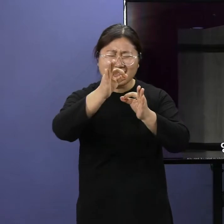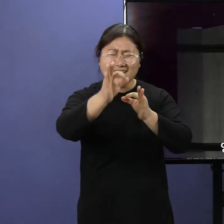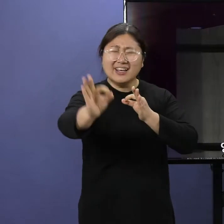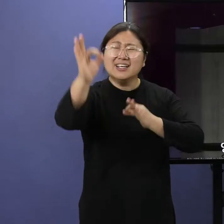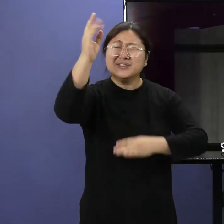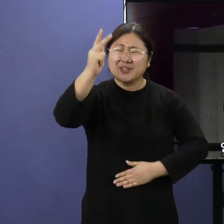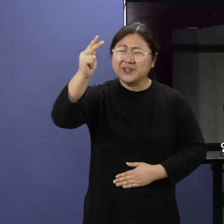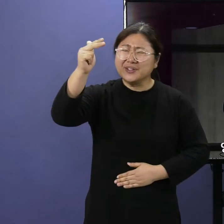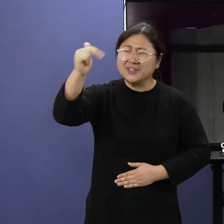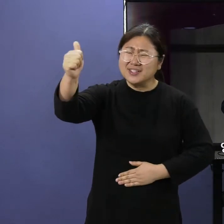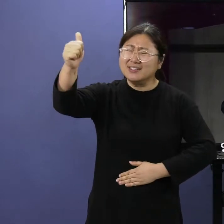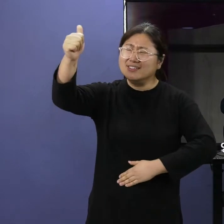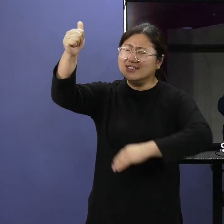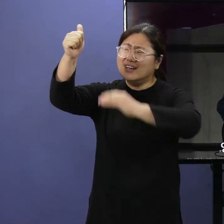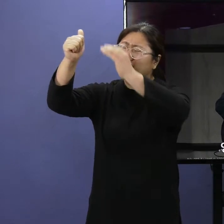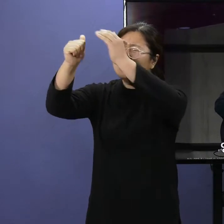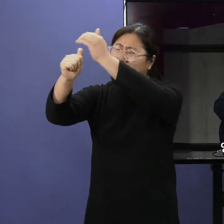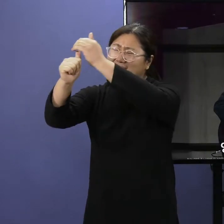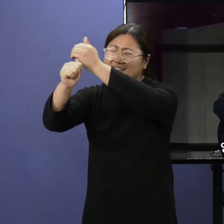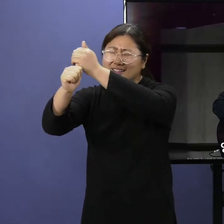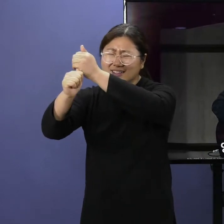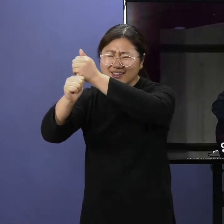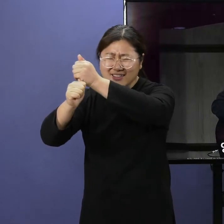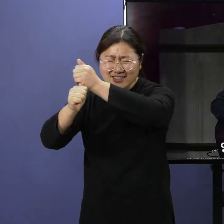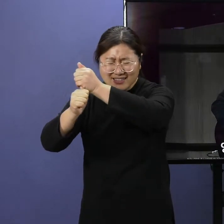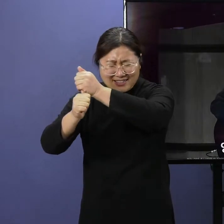영원히 주를